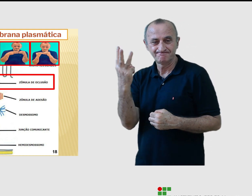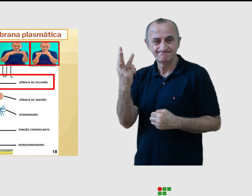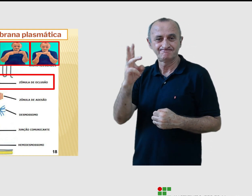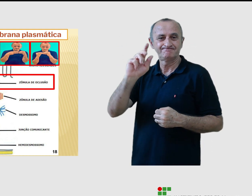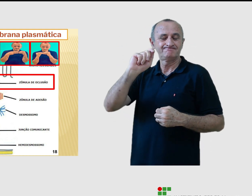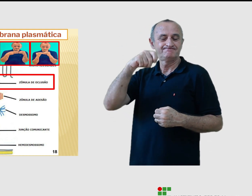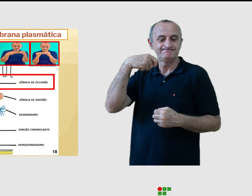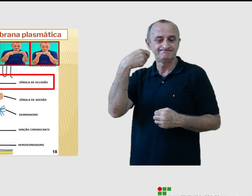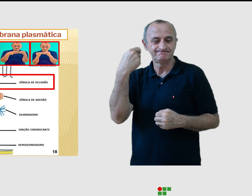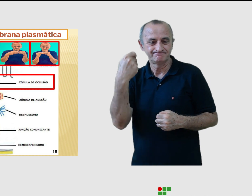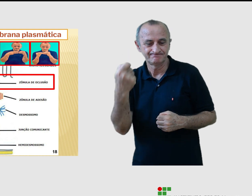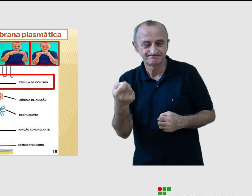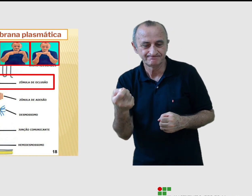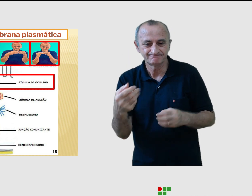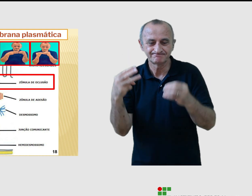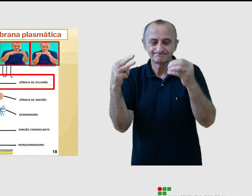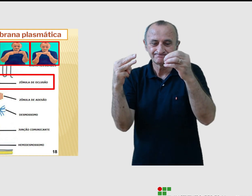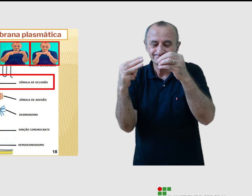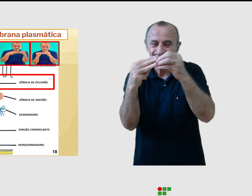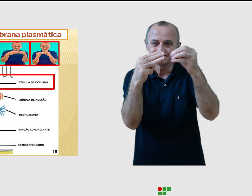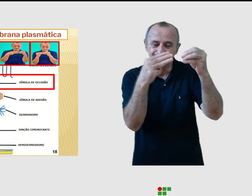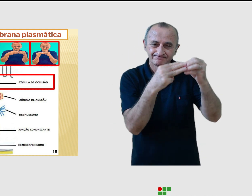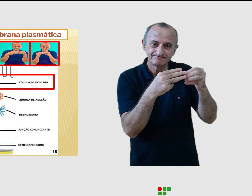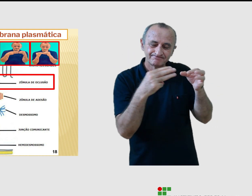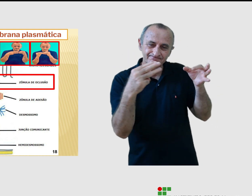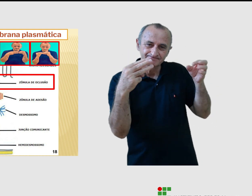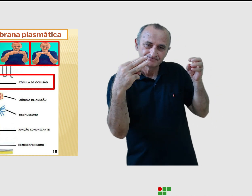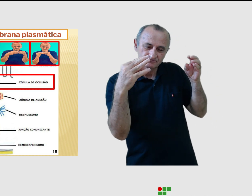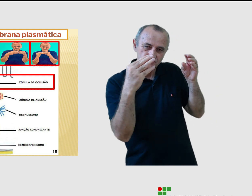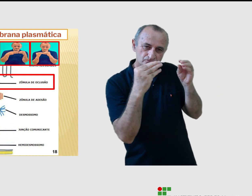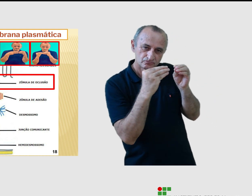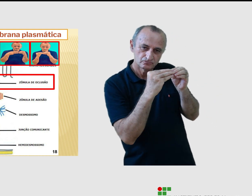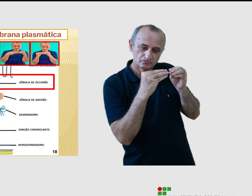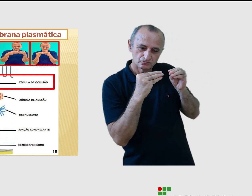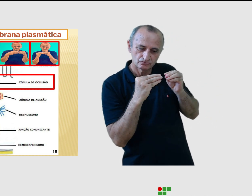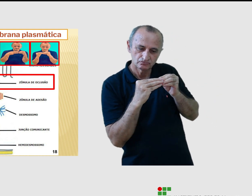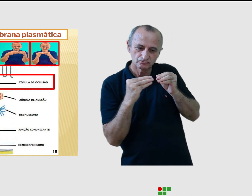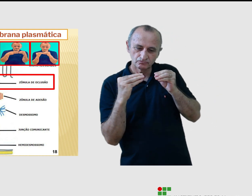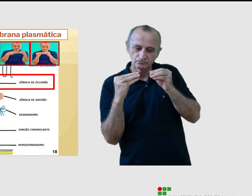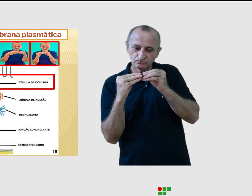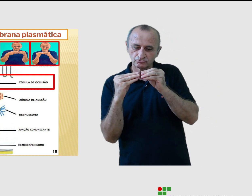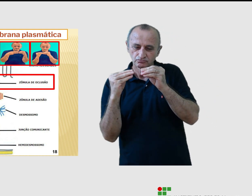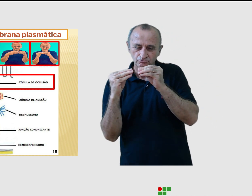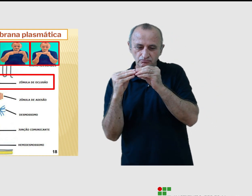Agora observe especializações da membrana plasmática número 3.